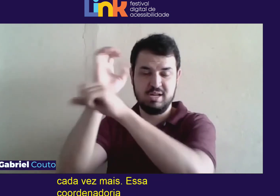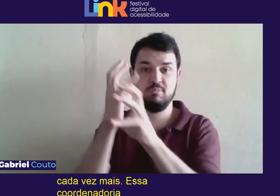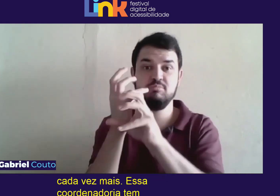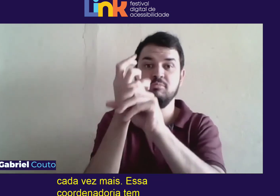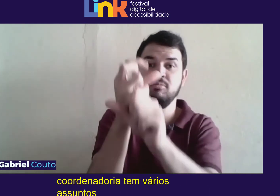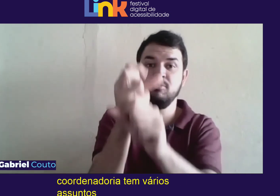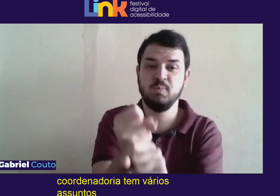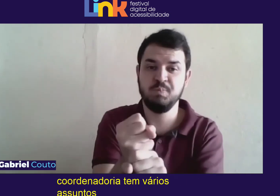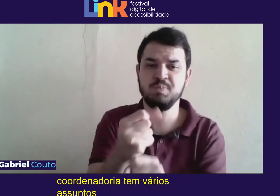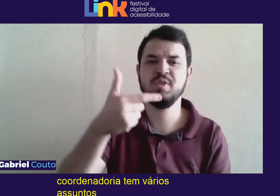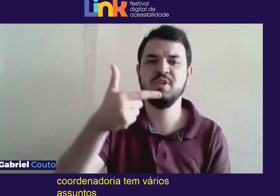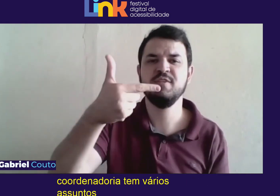estados,